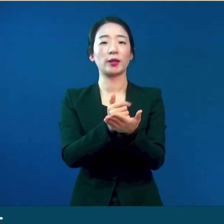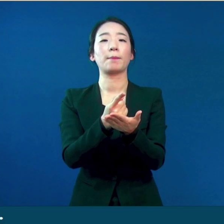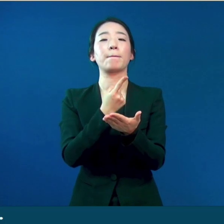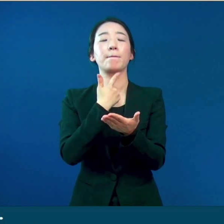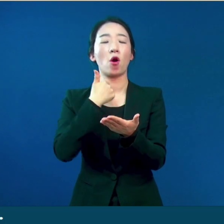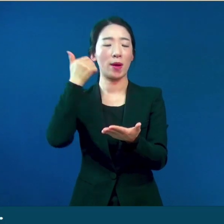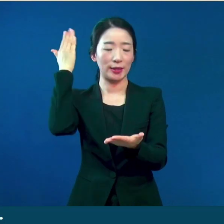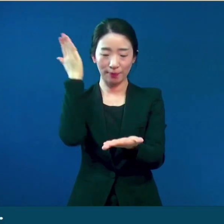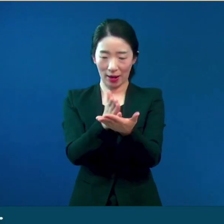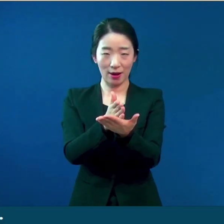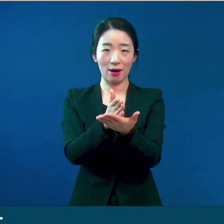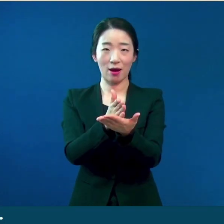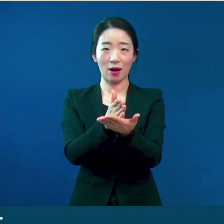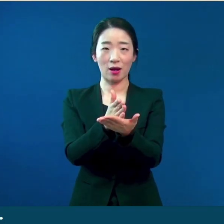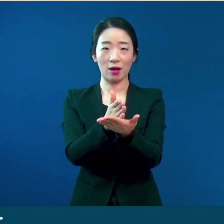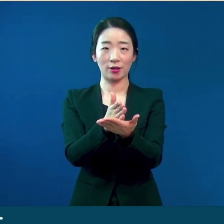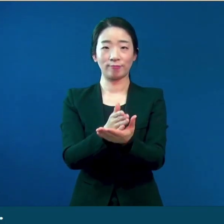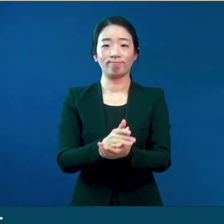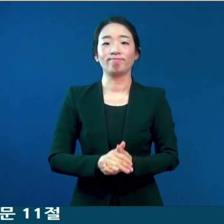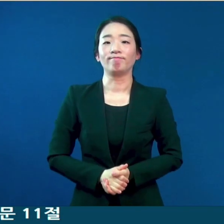범하지 말라.